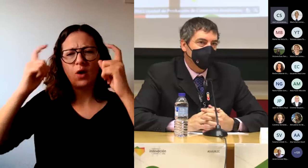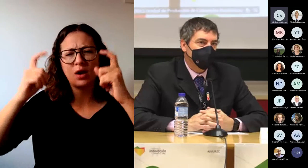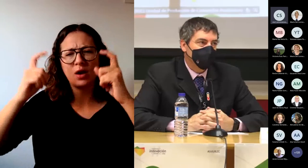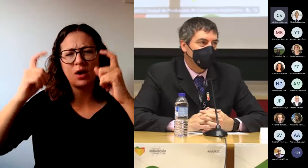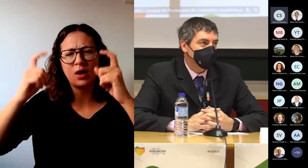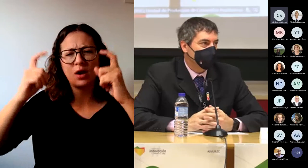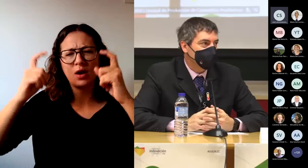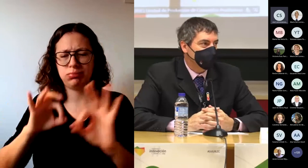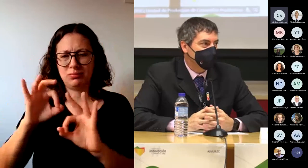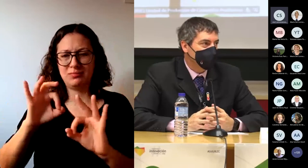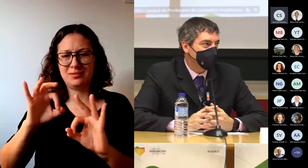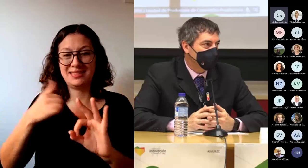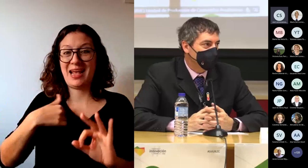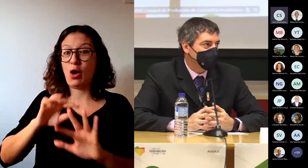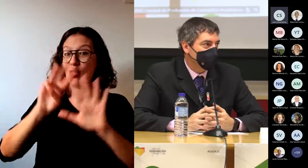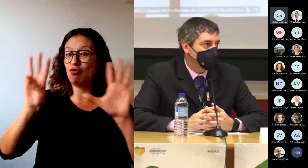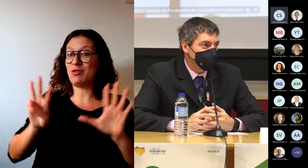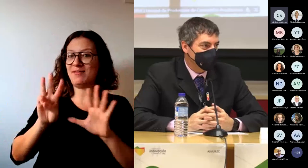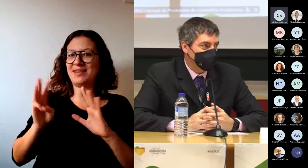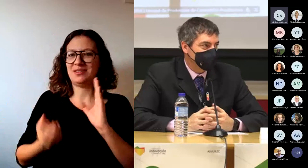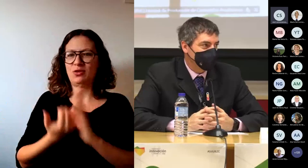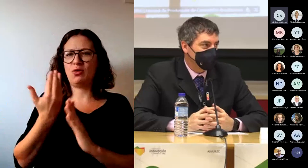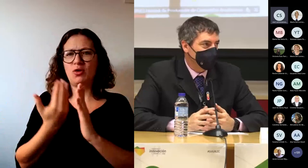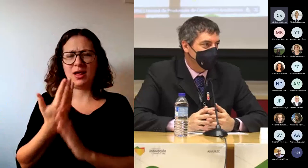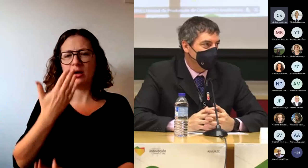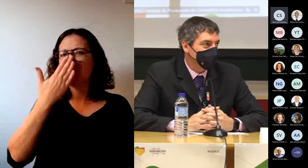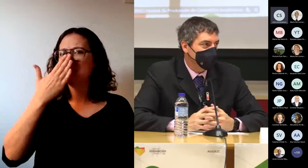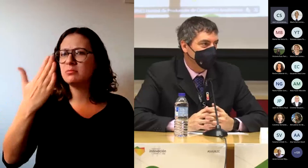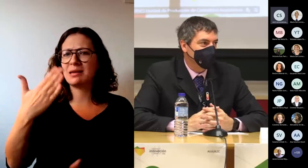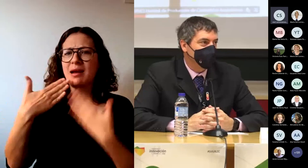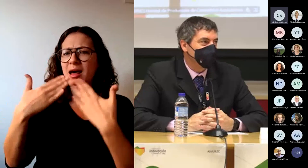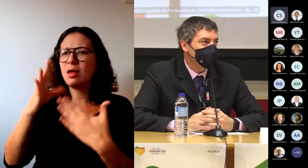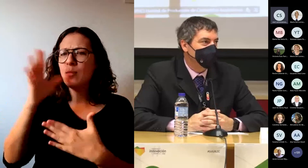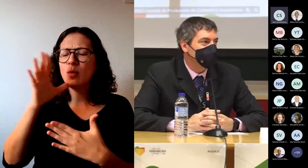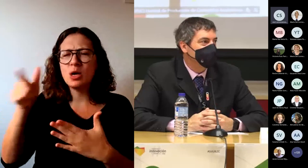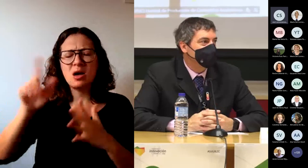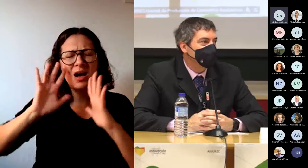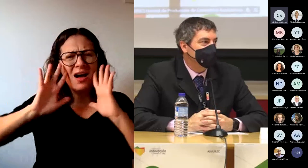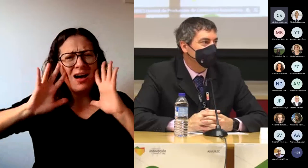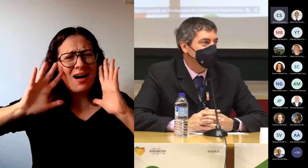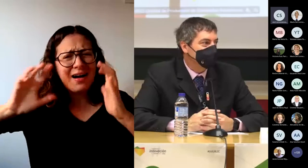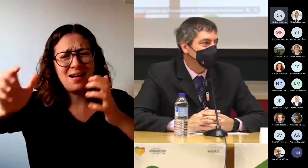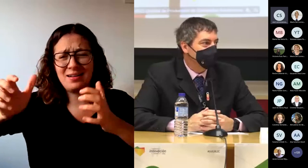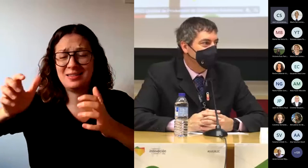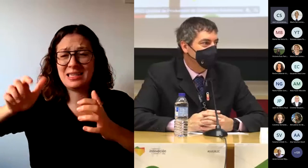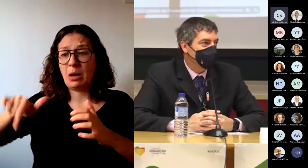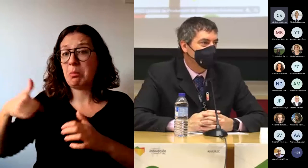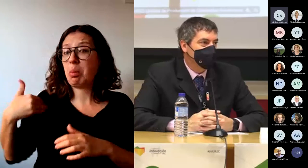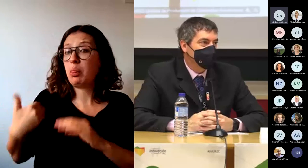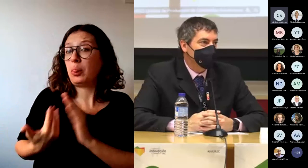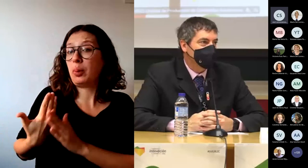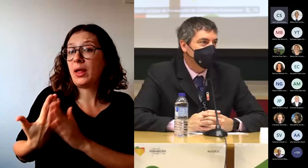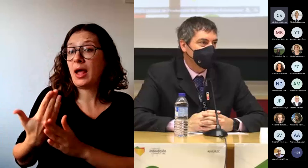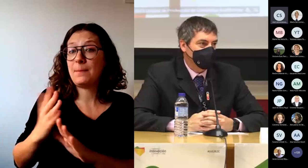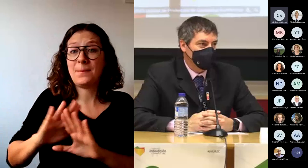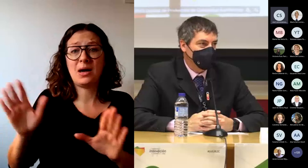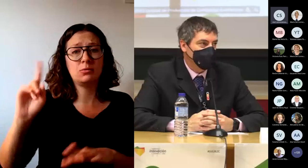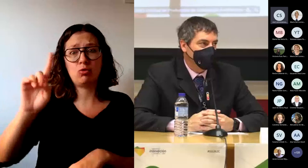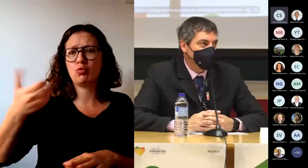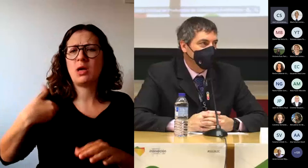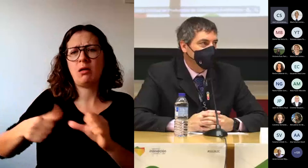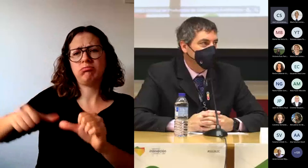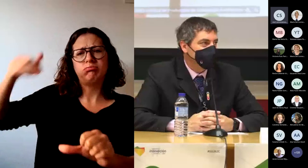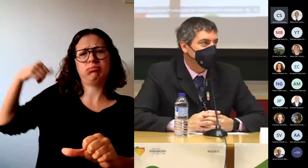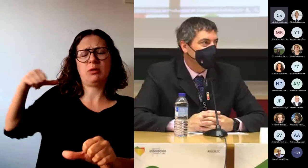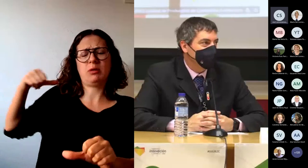porque se dejan la piel durante no solo estos días, sino que llevamos ya unos meses preparando este evento. Así